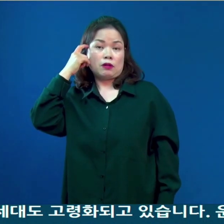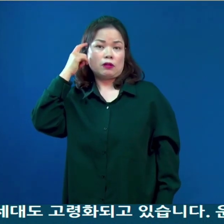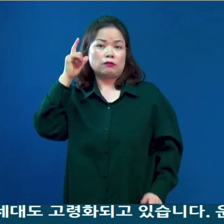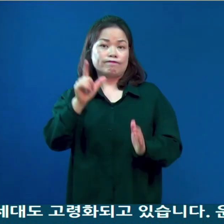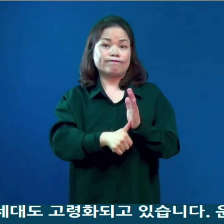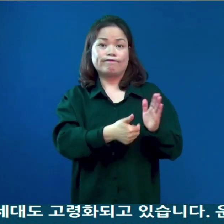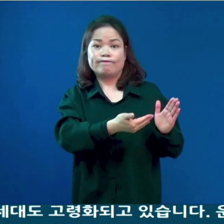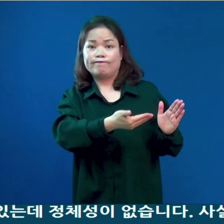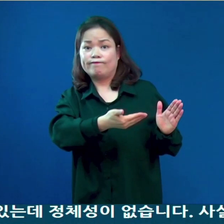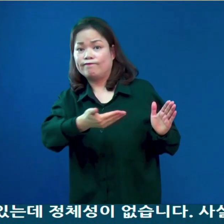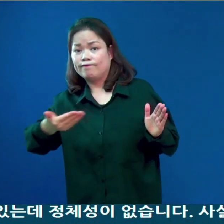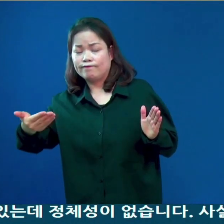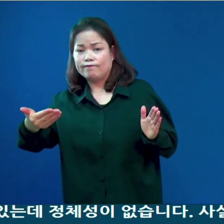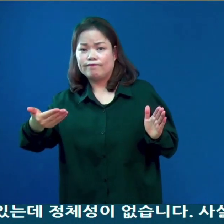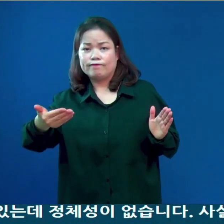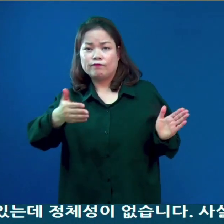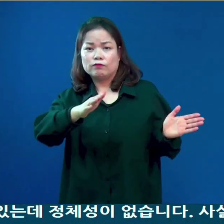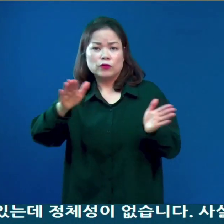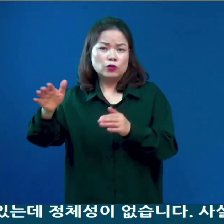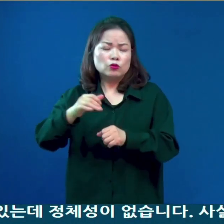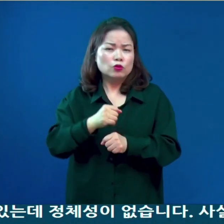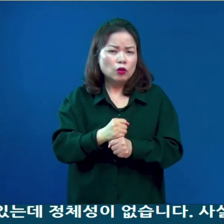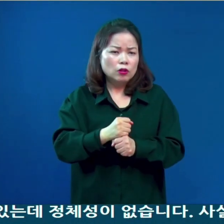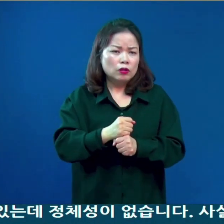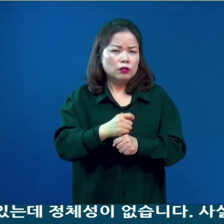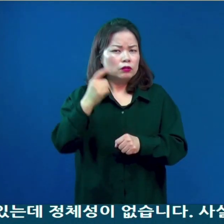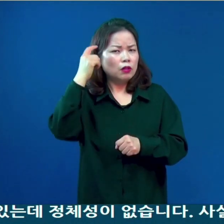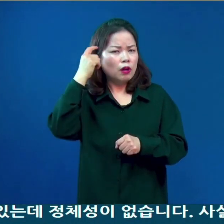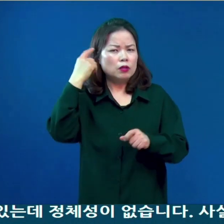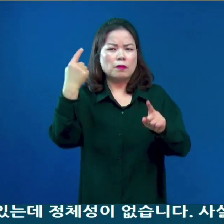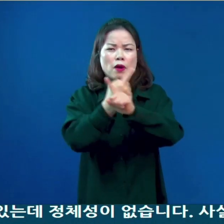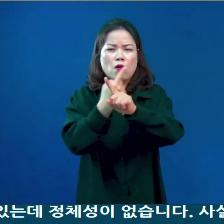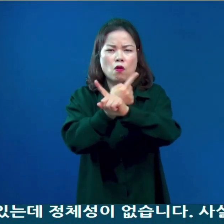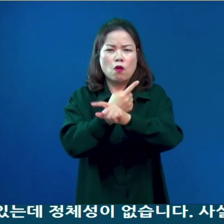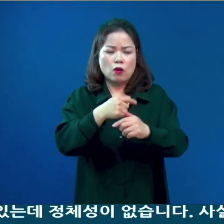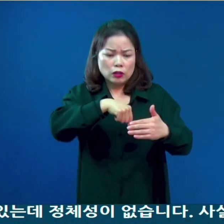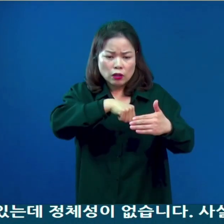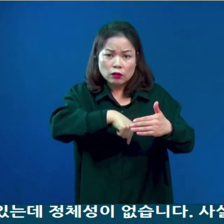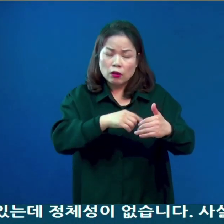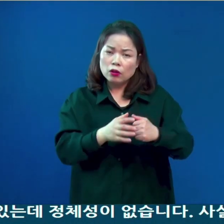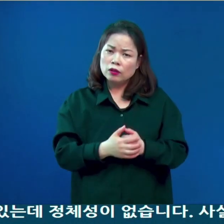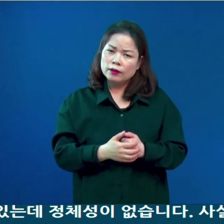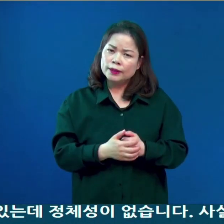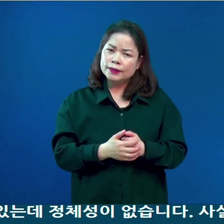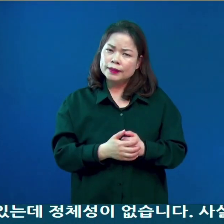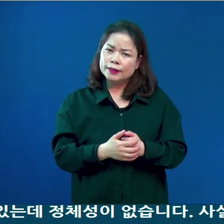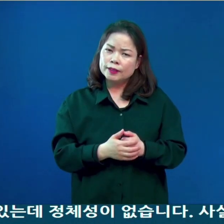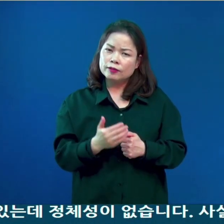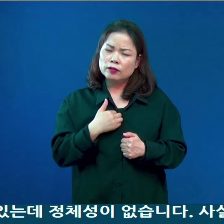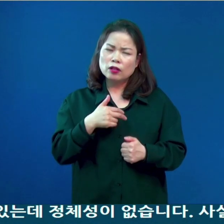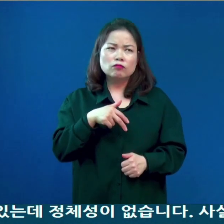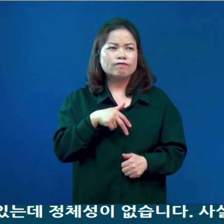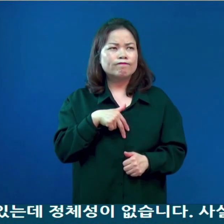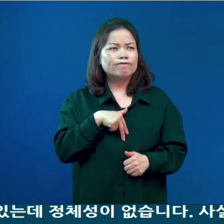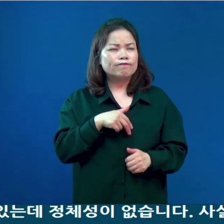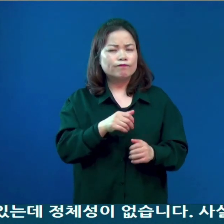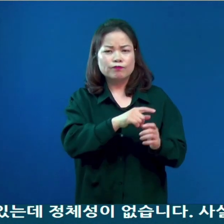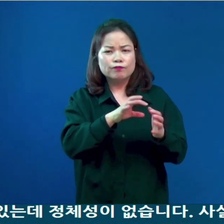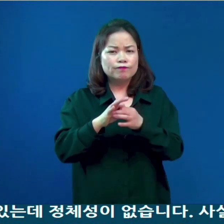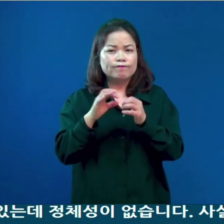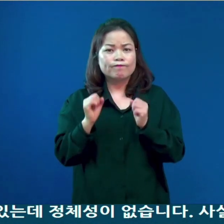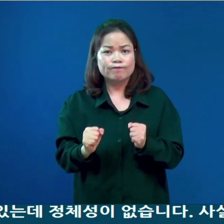시간이 지날수록 이 규정이 점점 바뀌어지는 거예요. 점점 이게 안에서 내가 이 정착을 해 나가는